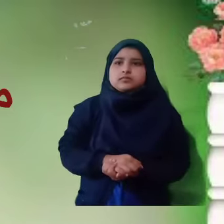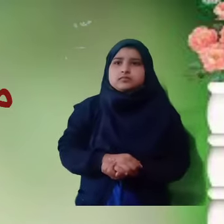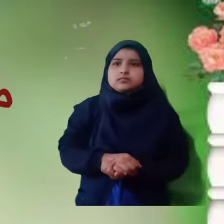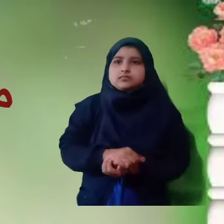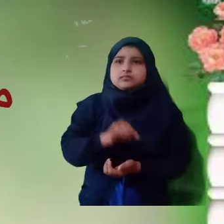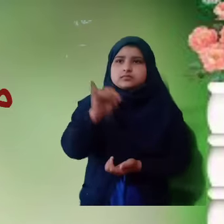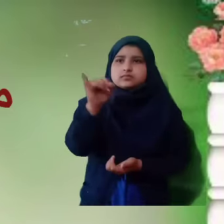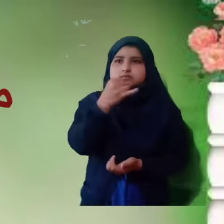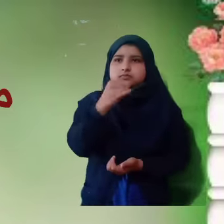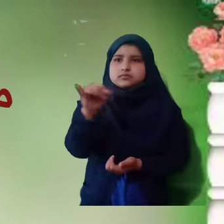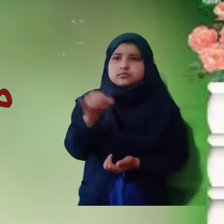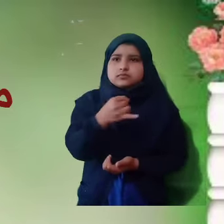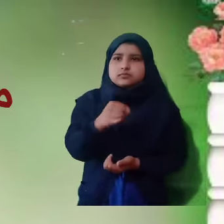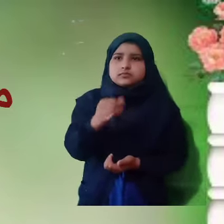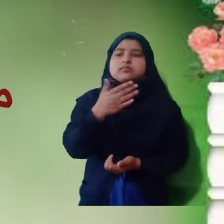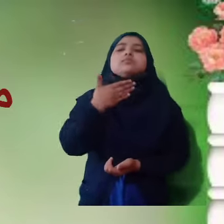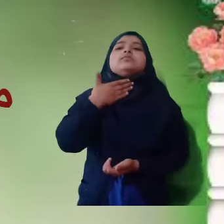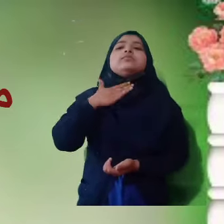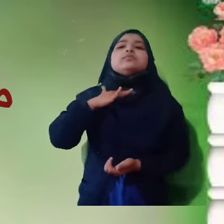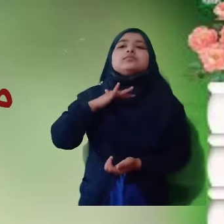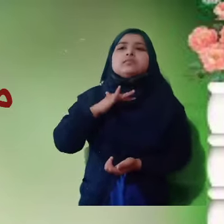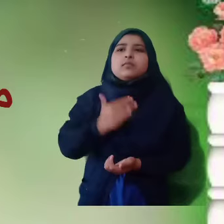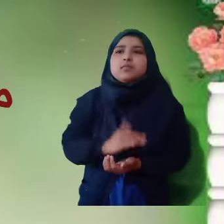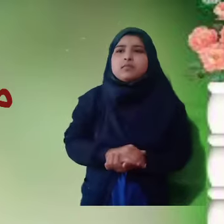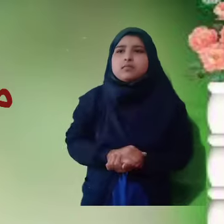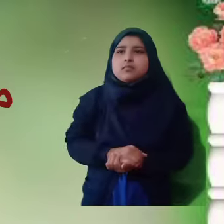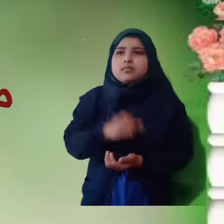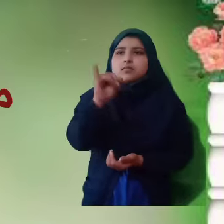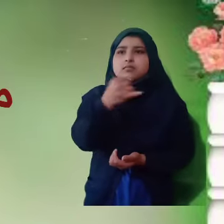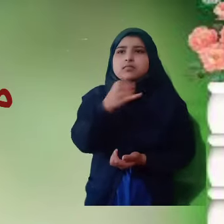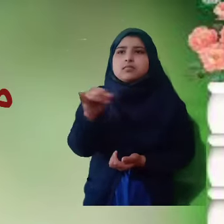मतलूबा, ऐसे करके जो हमें चाहिए मतलूबा।